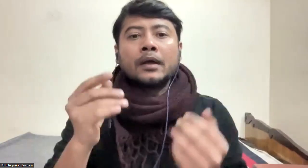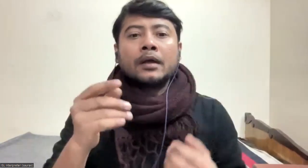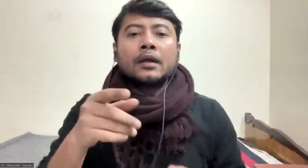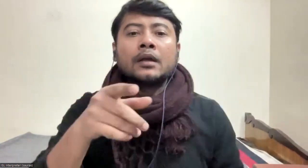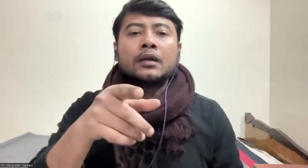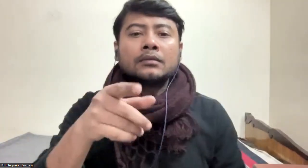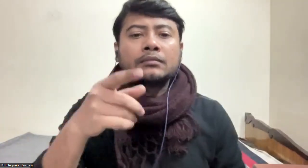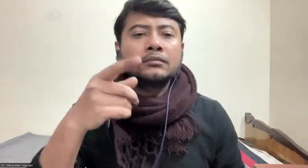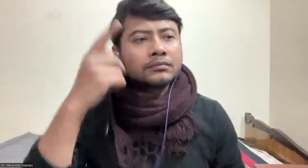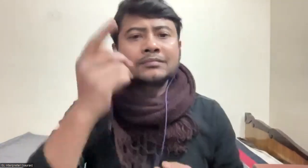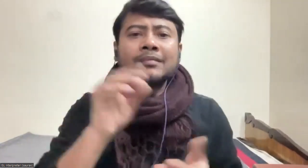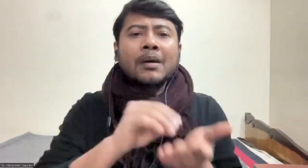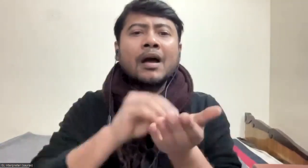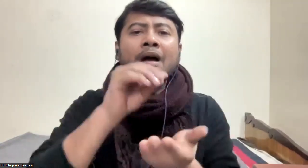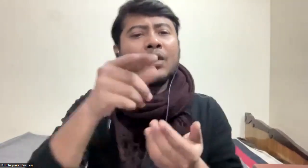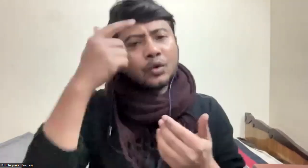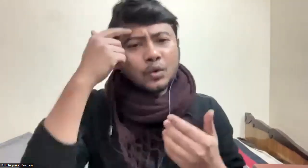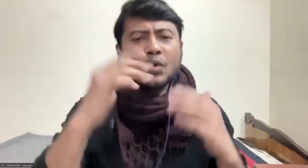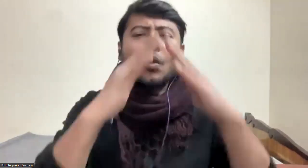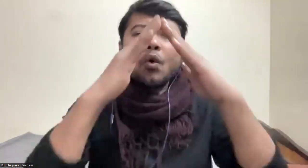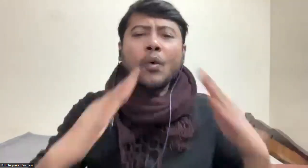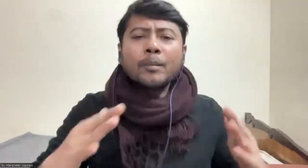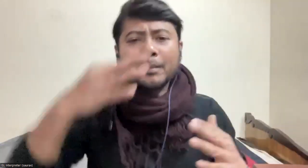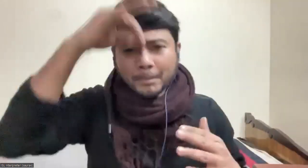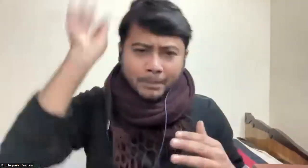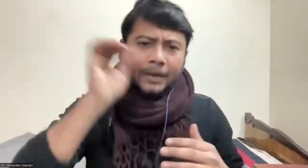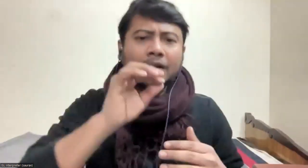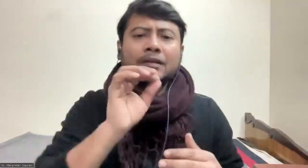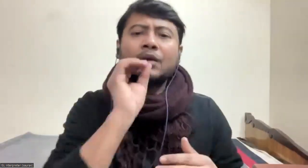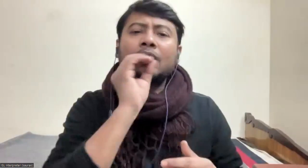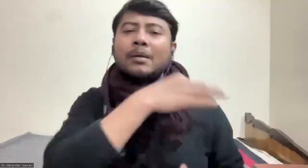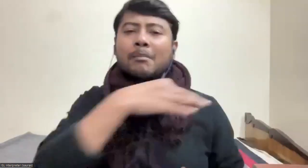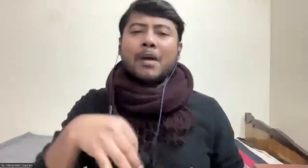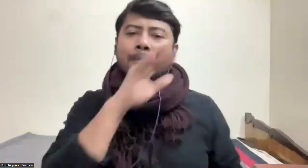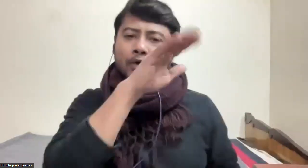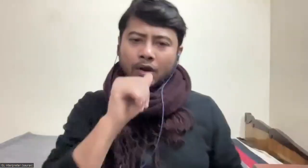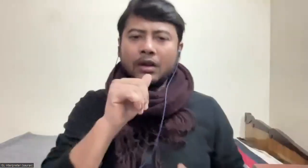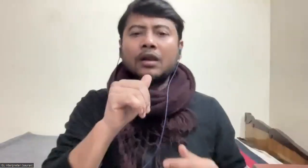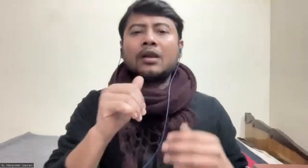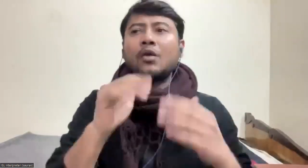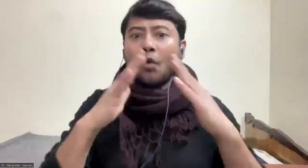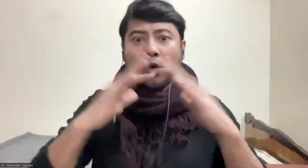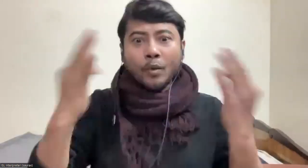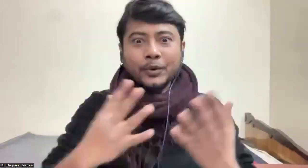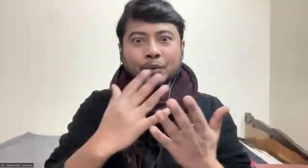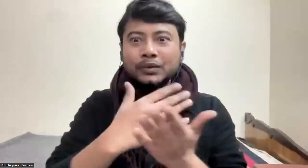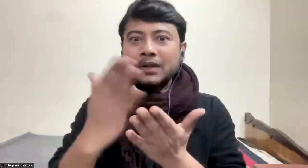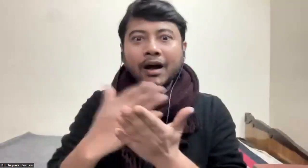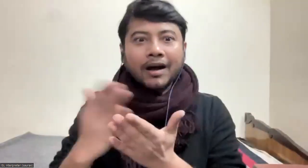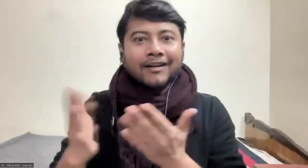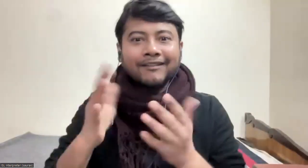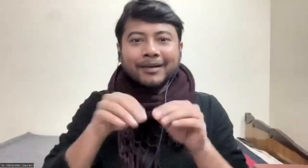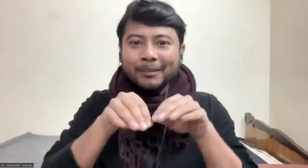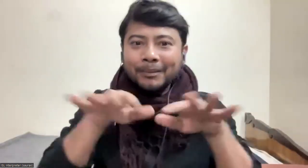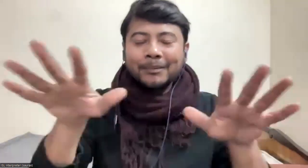sacrifice, हवन, जैसे हम लोग घर में हवन करते हैं शुद्धि के लिए, ऐसे हम करते हैं हवन की. If you do havan, then